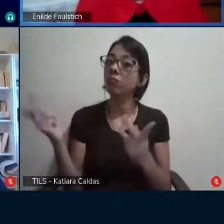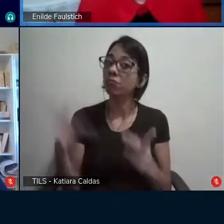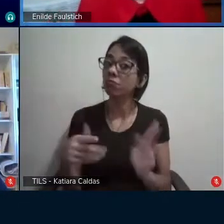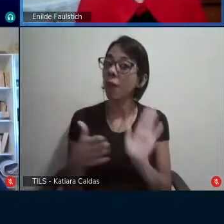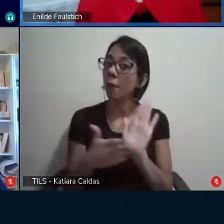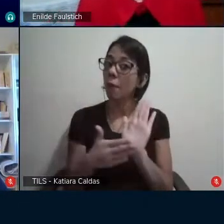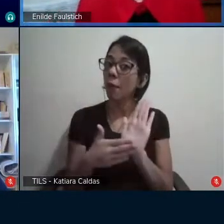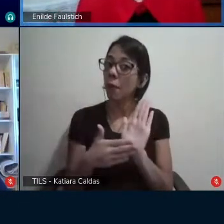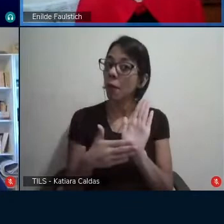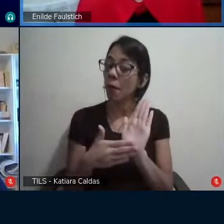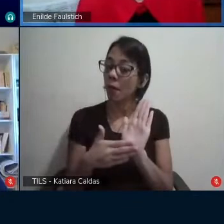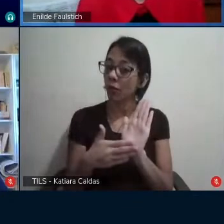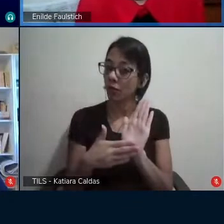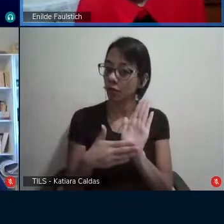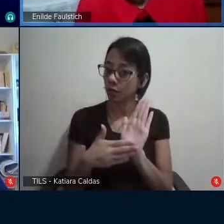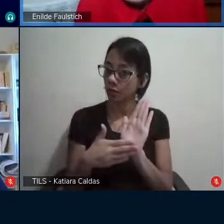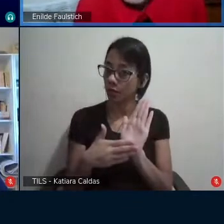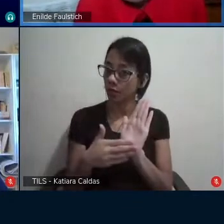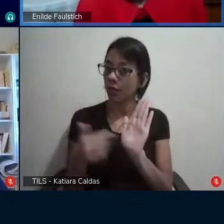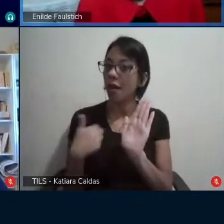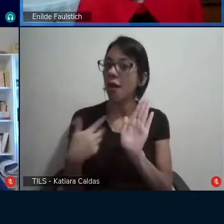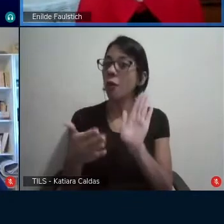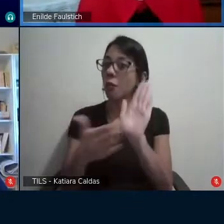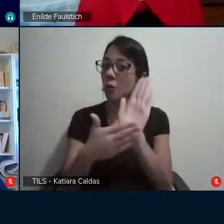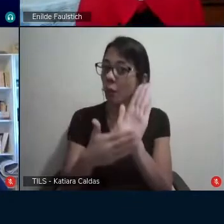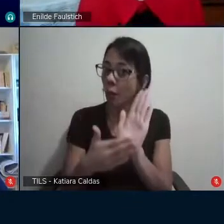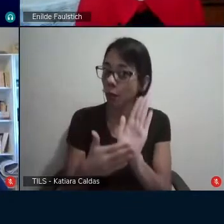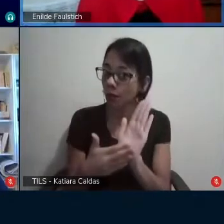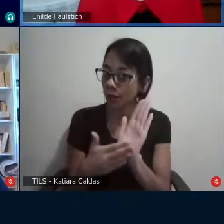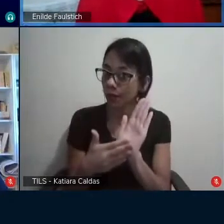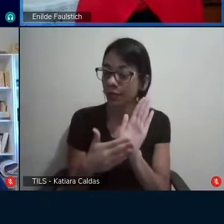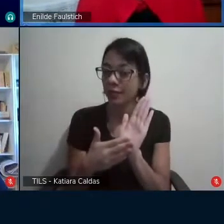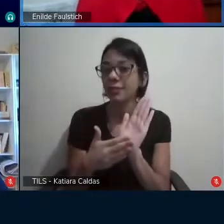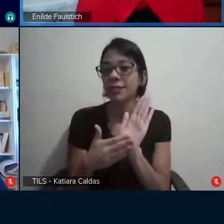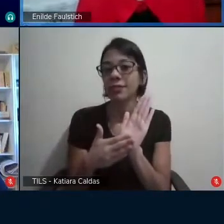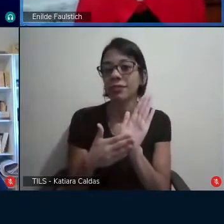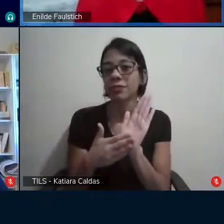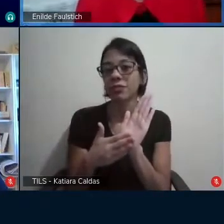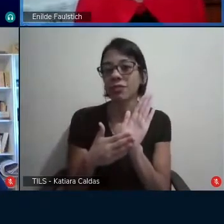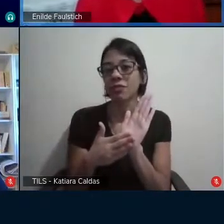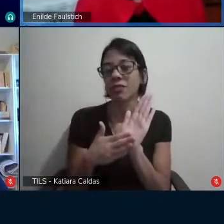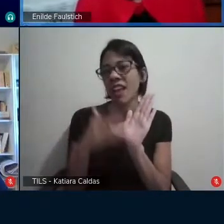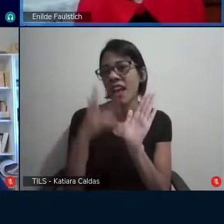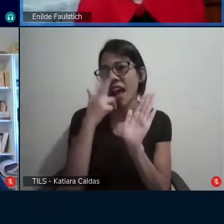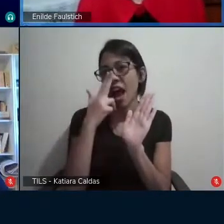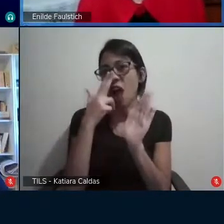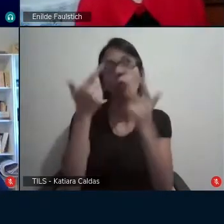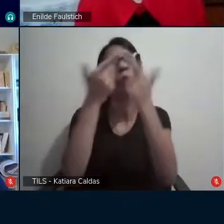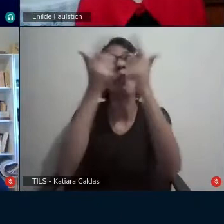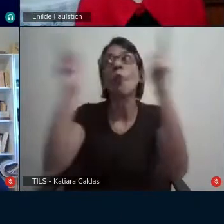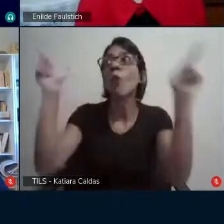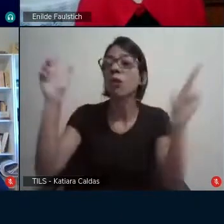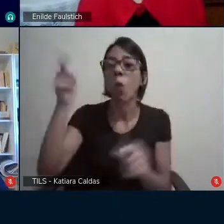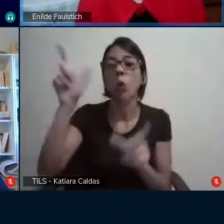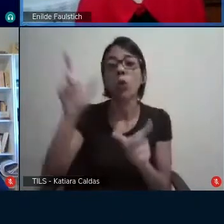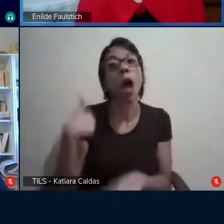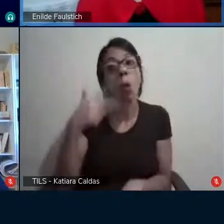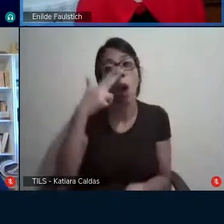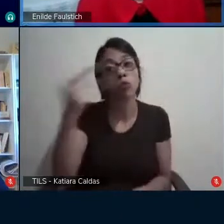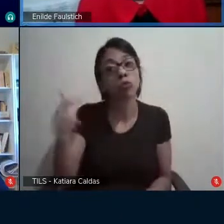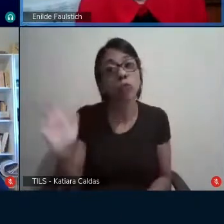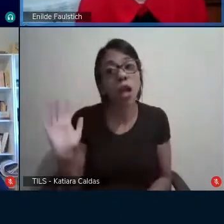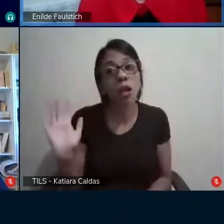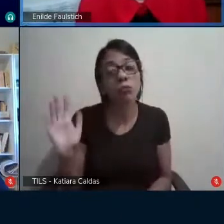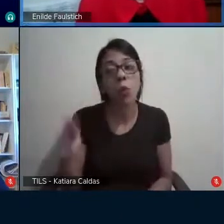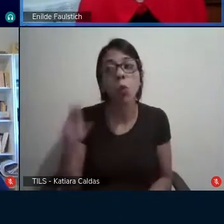proposta, uma proposta que eu acho que não tem em nenhum outro lugar. Nunca